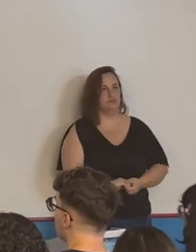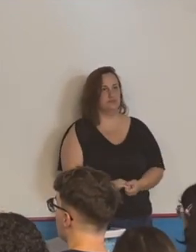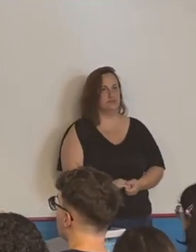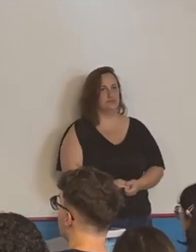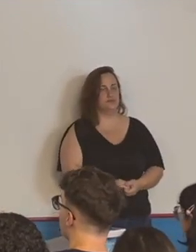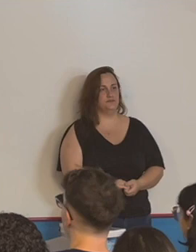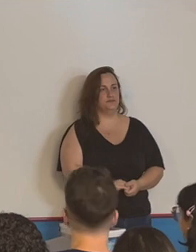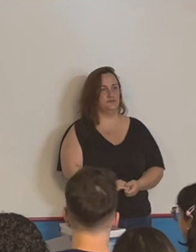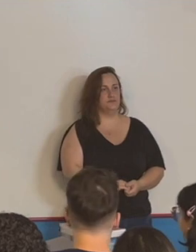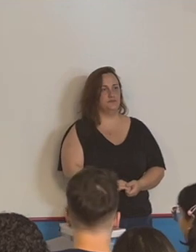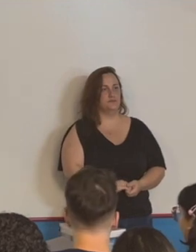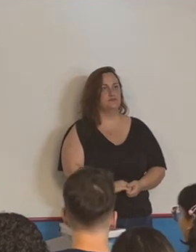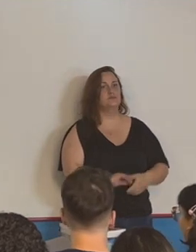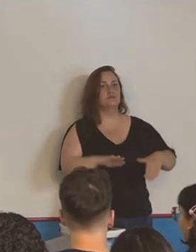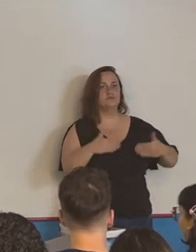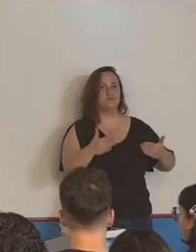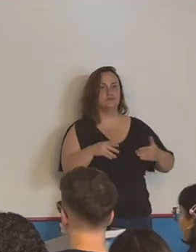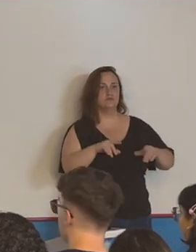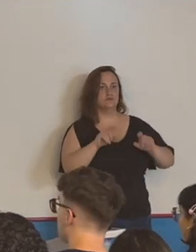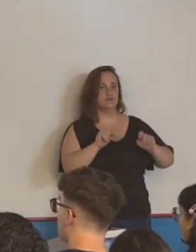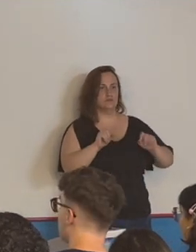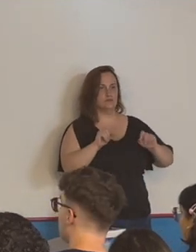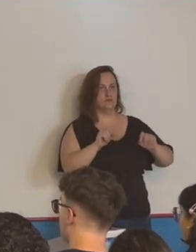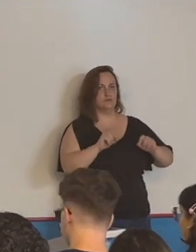E aí.